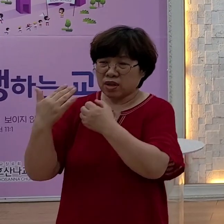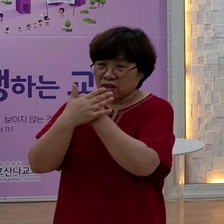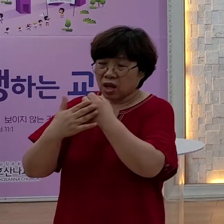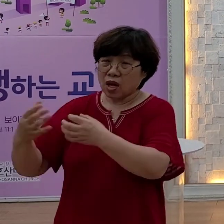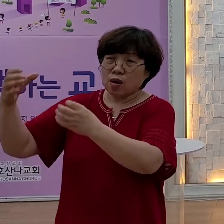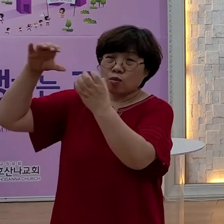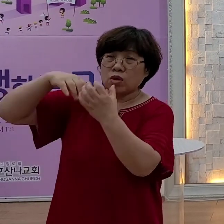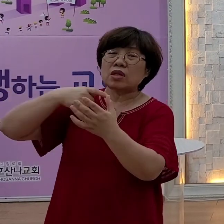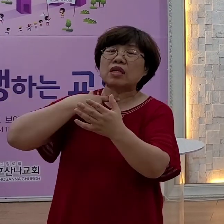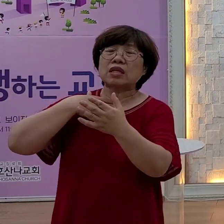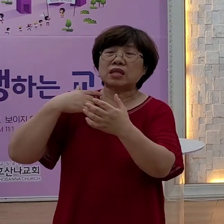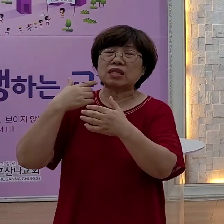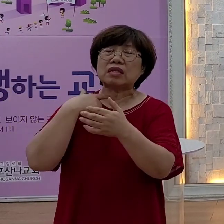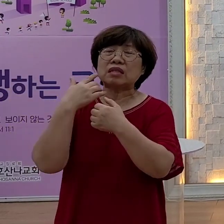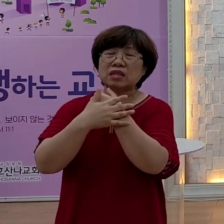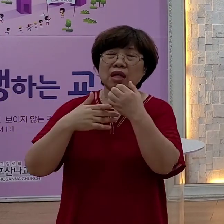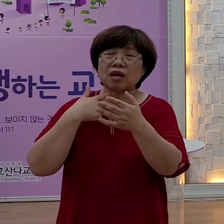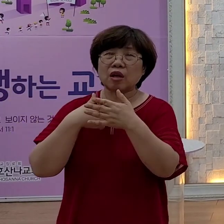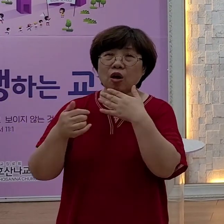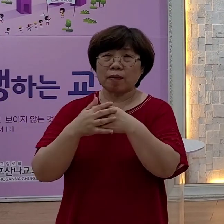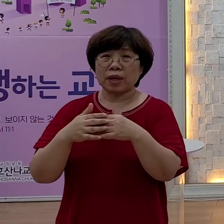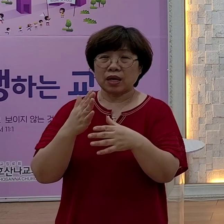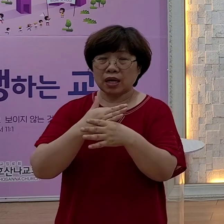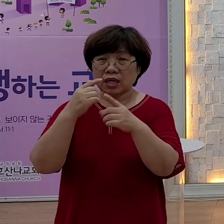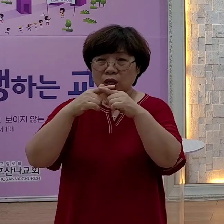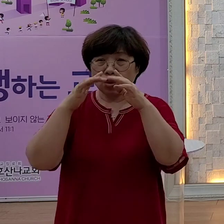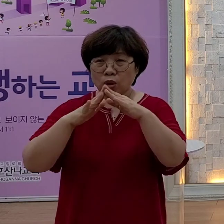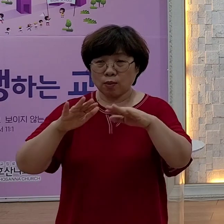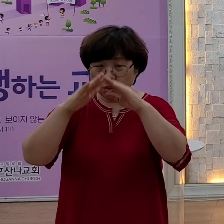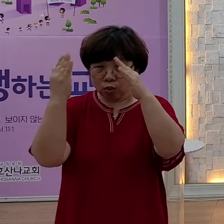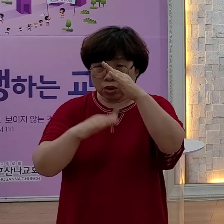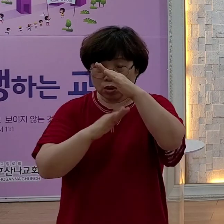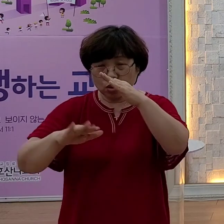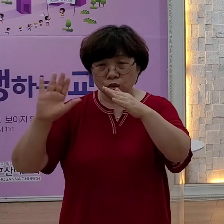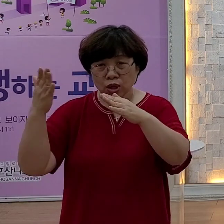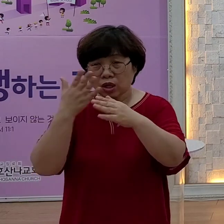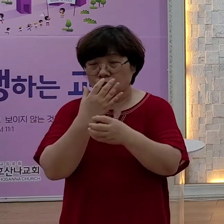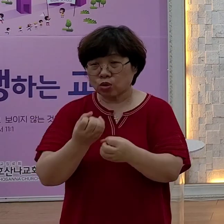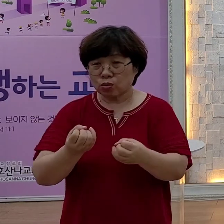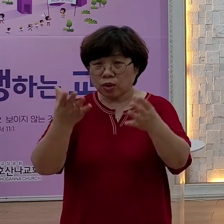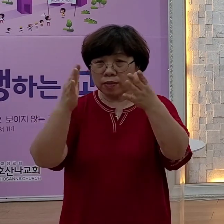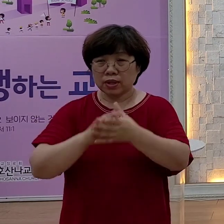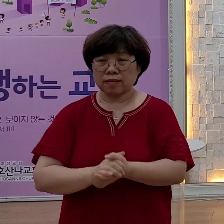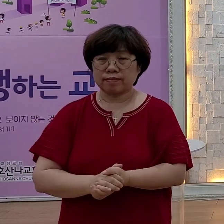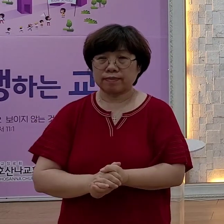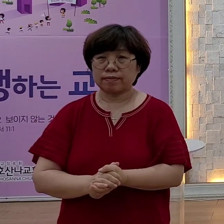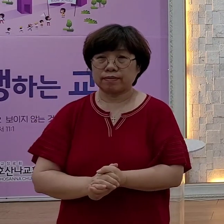놀라운 은혜를 경험하는 우리 양산 호산학교의 모든 성도들 다 되시기를 주님의 이름으로 축복합니다.